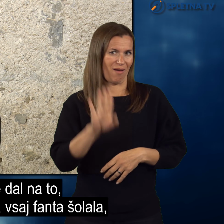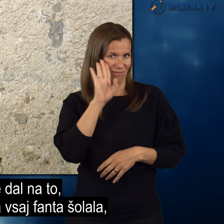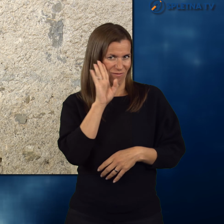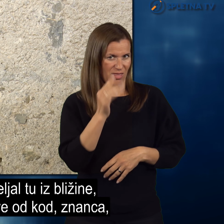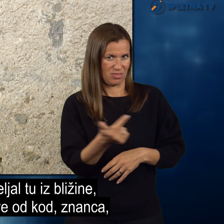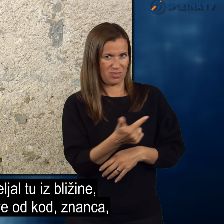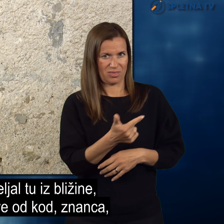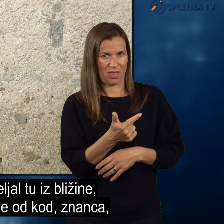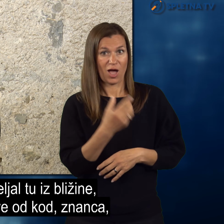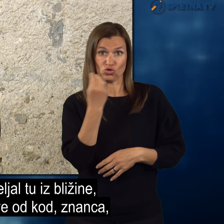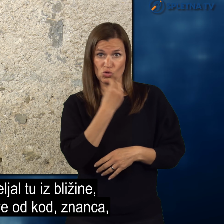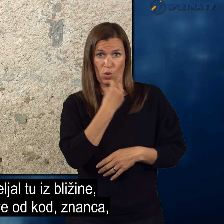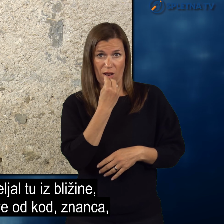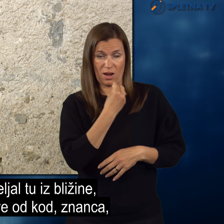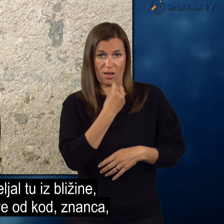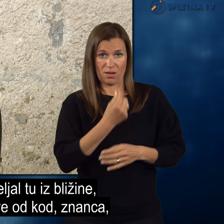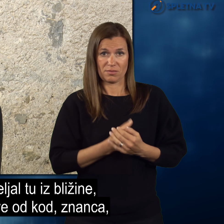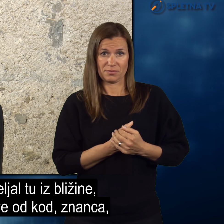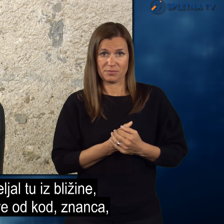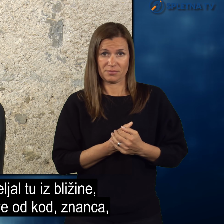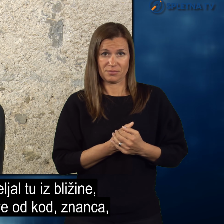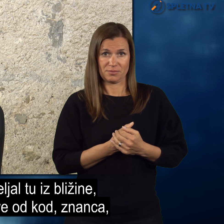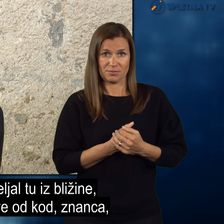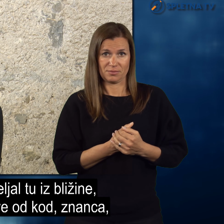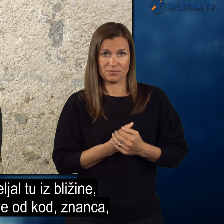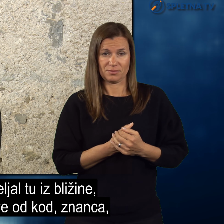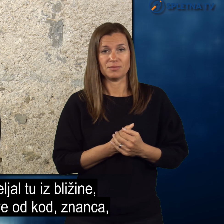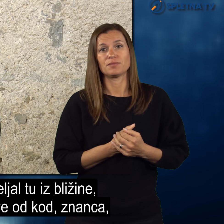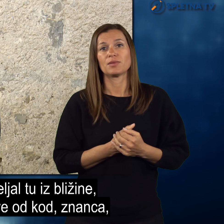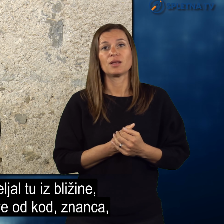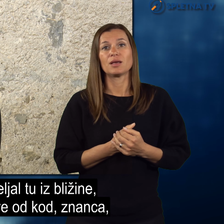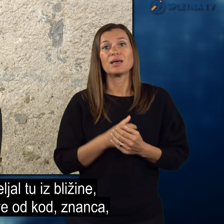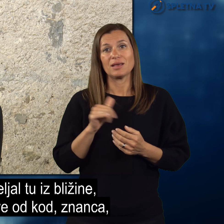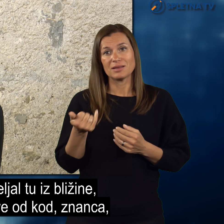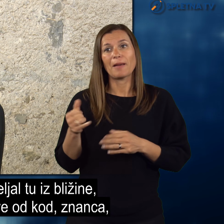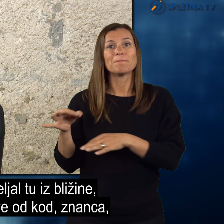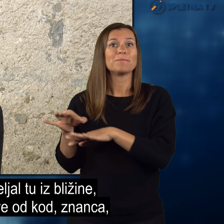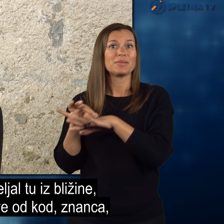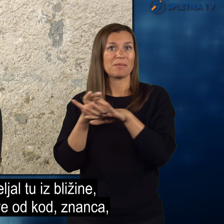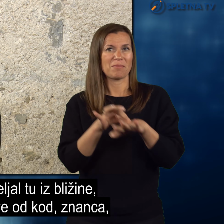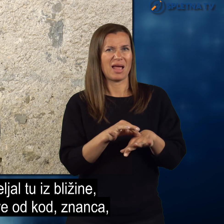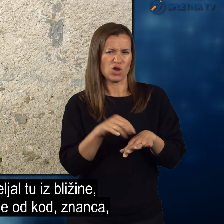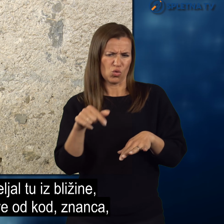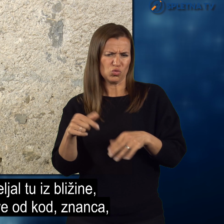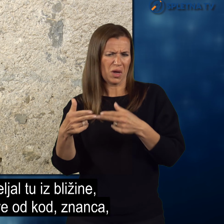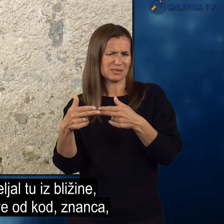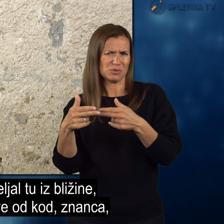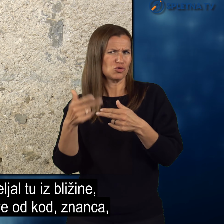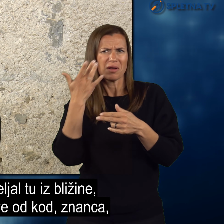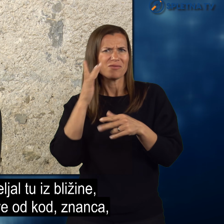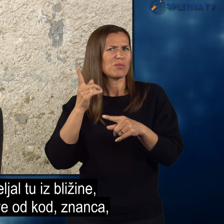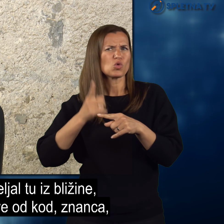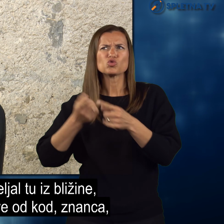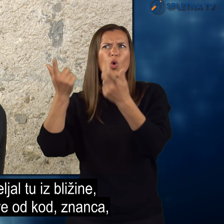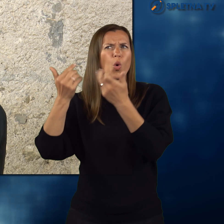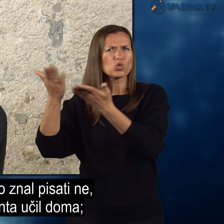šolala, in je pripeljal tu iz bližine, točno se niti ne ve